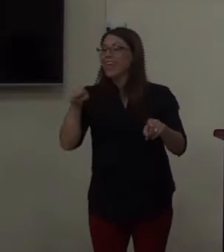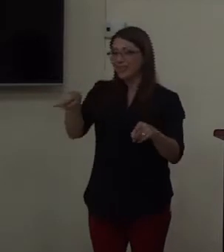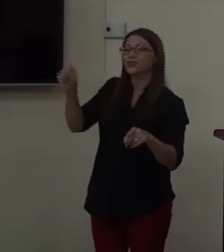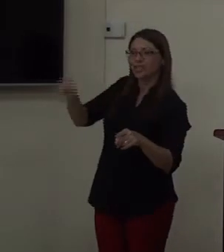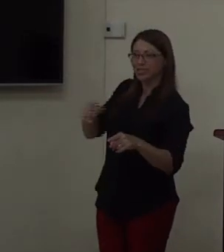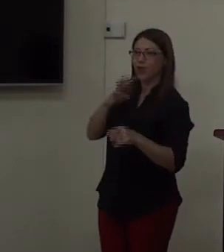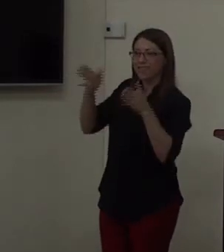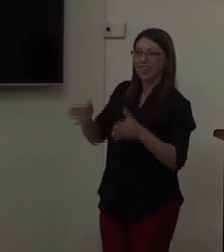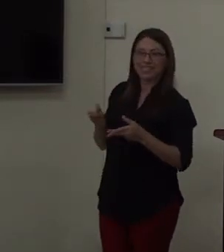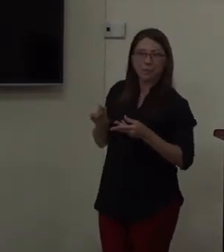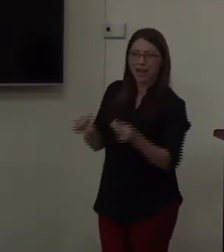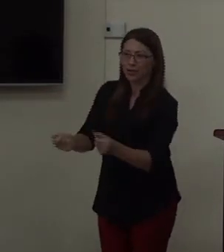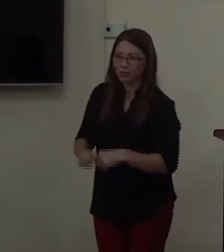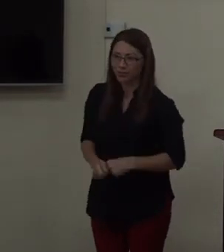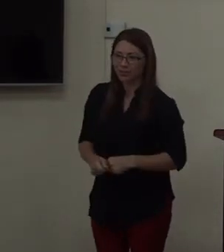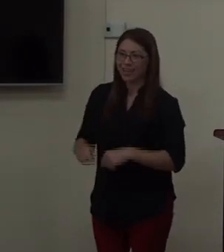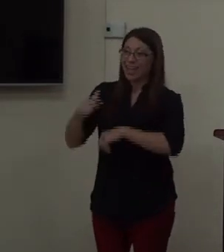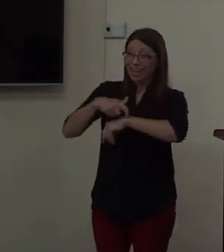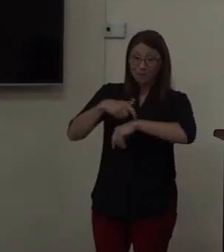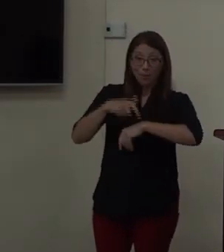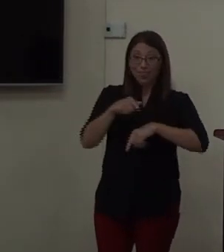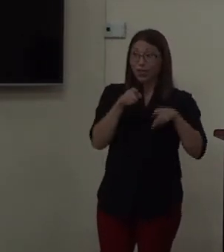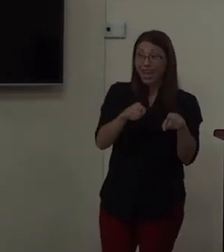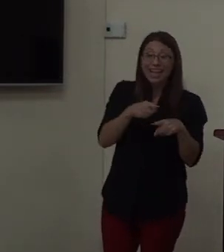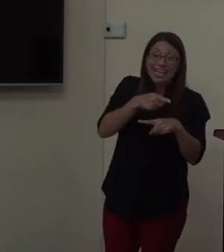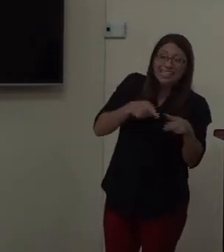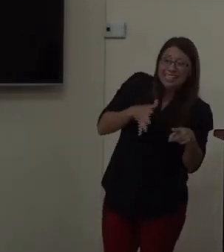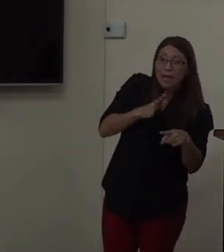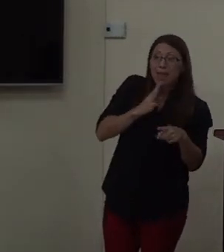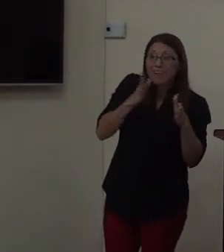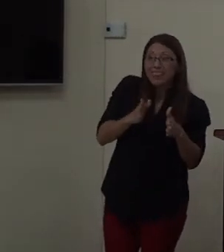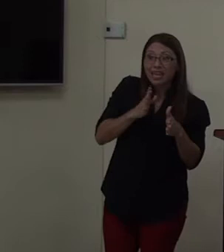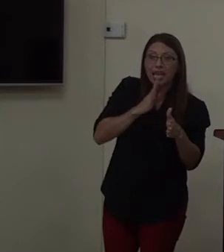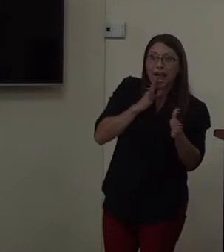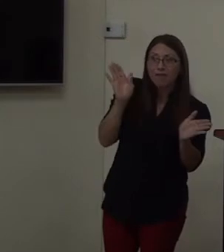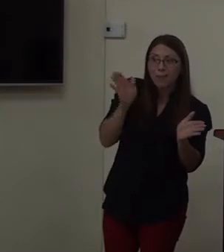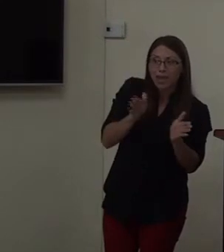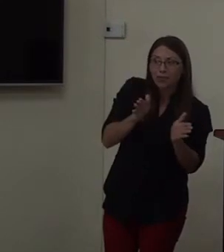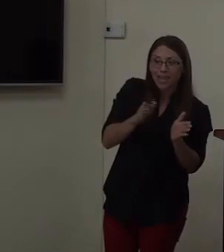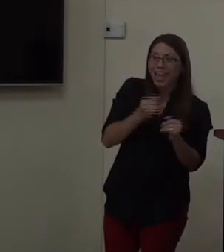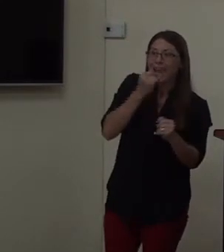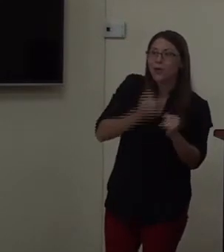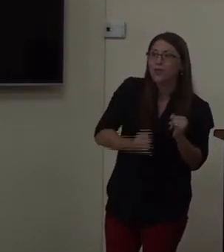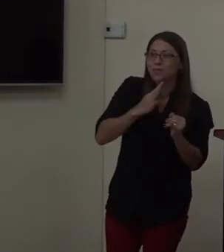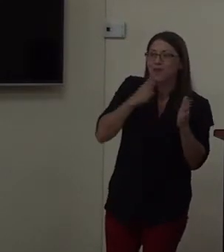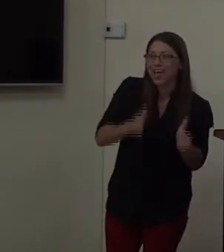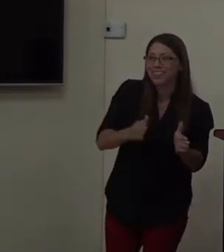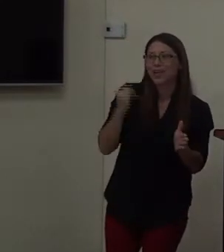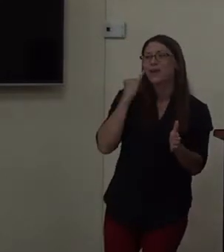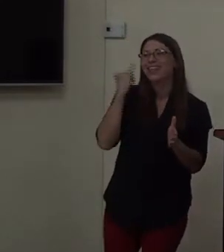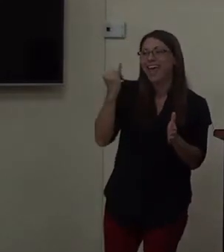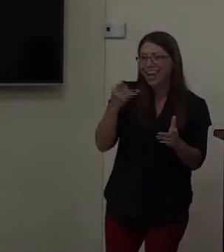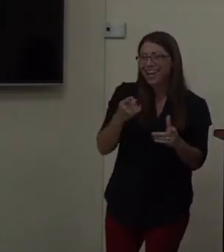Y en el momento en que ya quede el semihablante que habla menos, va a ser el último hablante y el ideal de lengua, y así vamos, ¿verdad? Moviéndonos,